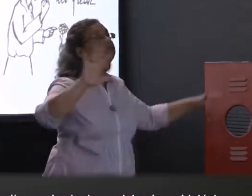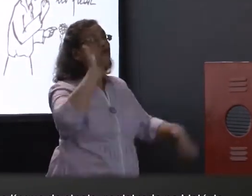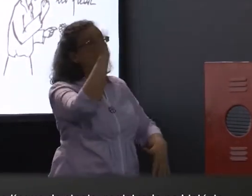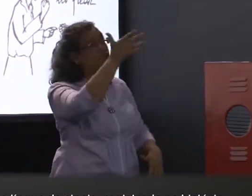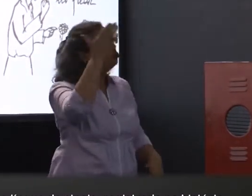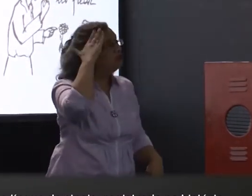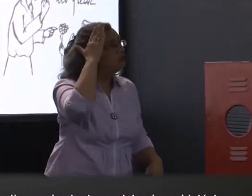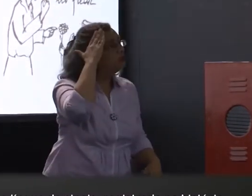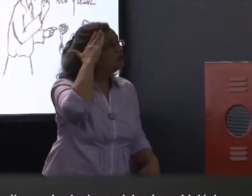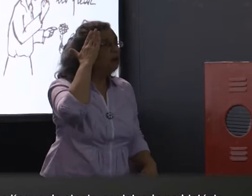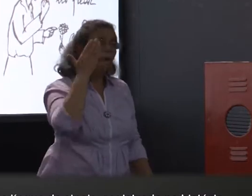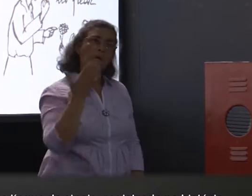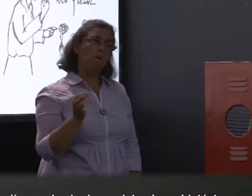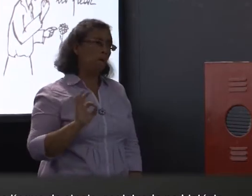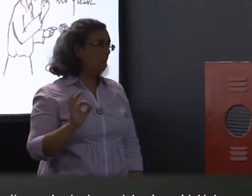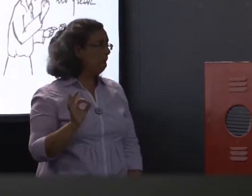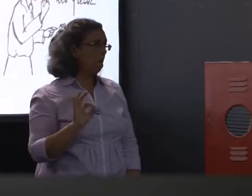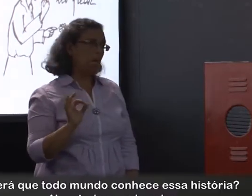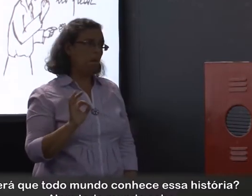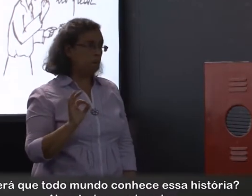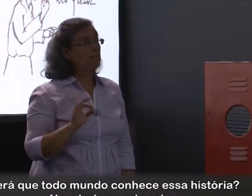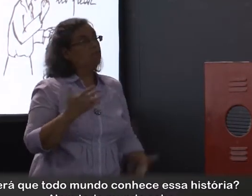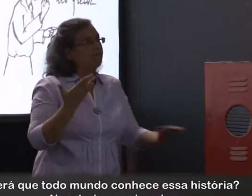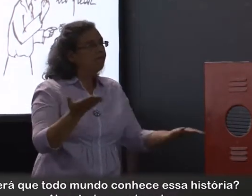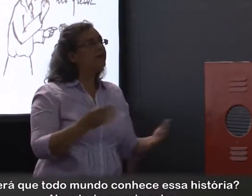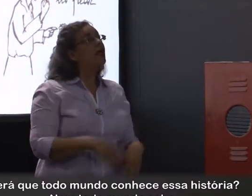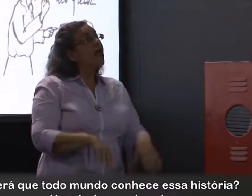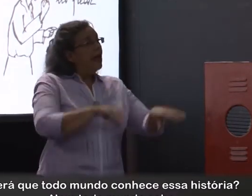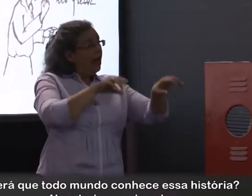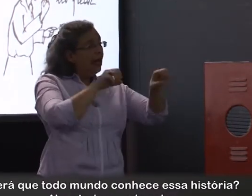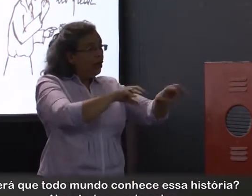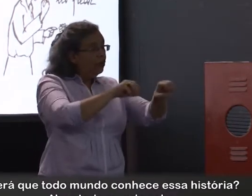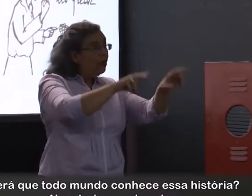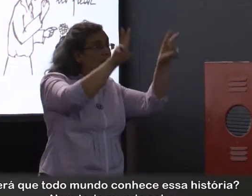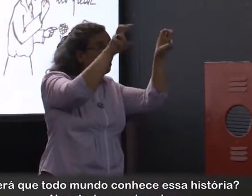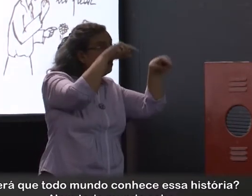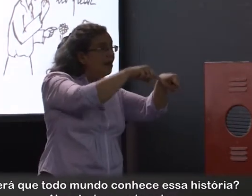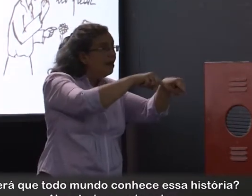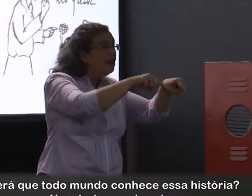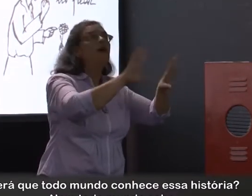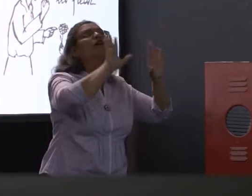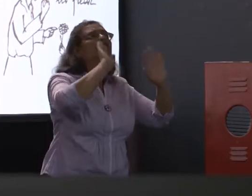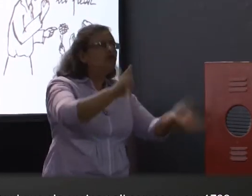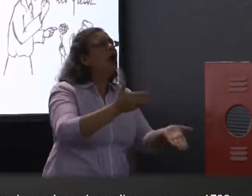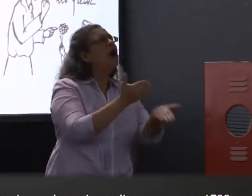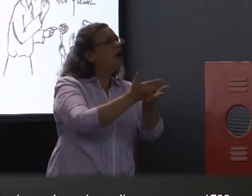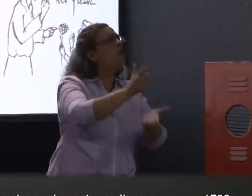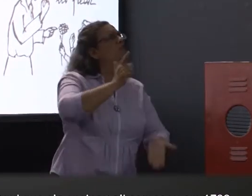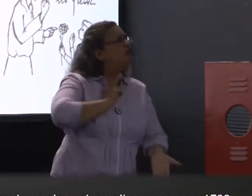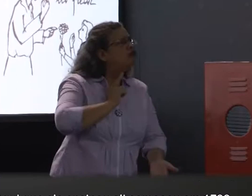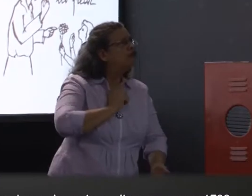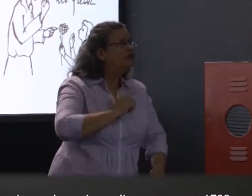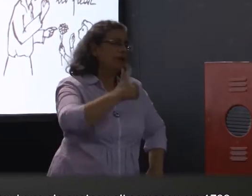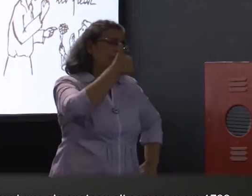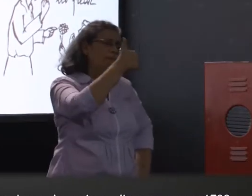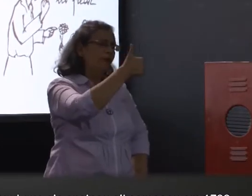na história. Então, será que todo mundo conhece essa história? Nem todo mundo sabe, né? E aquilo que ele ensinou